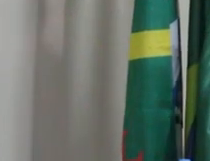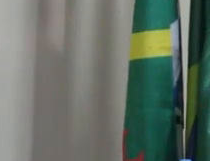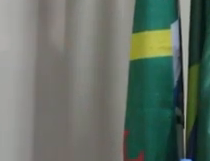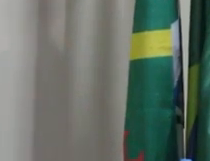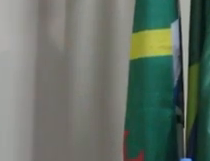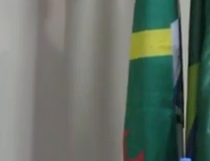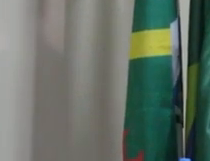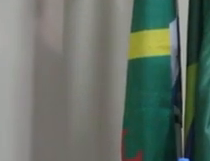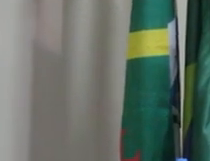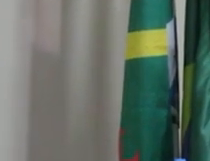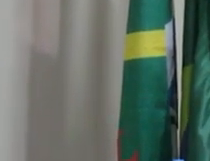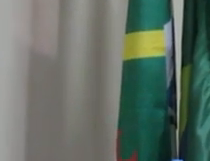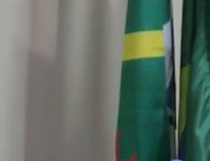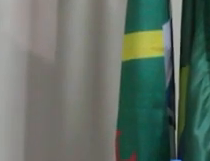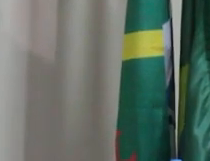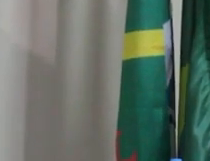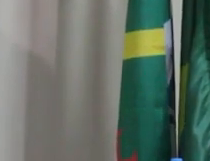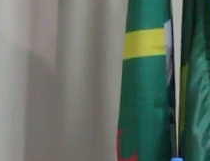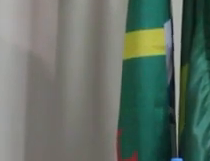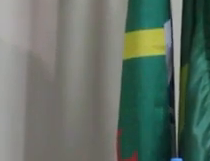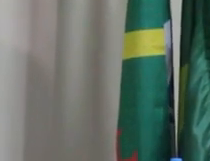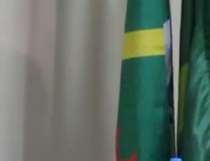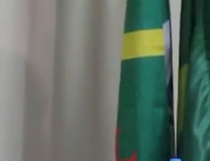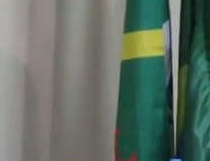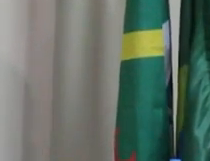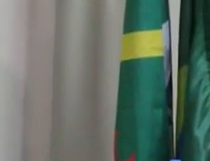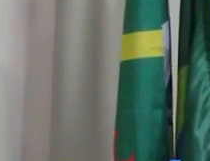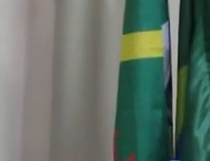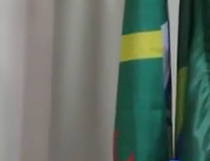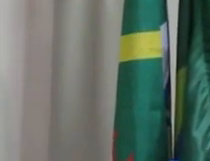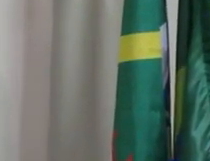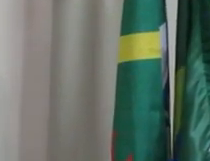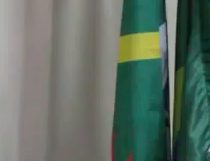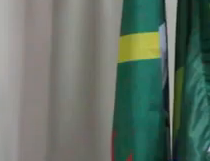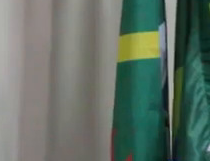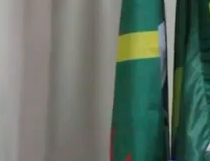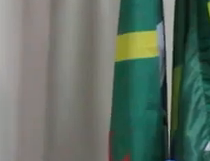relação ao trapiche, com relação